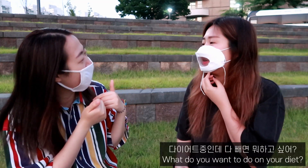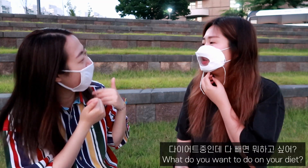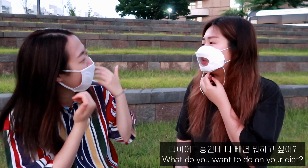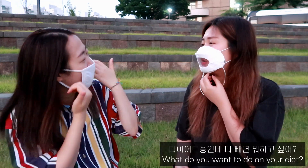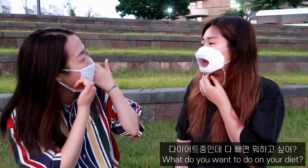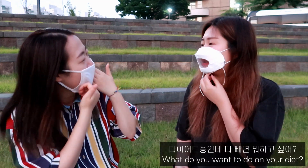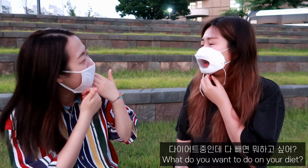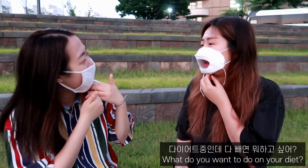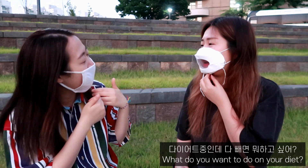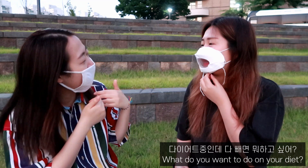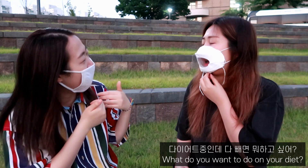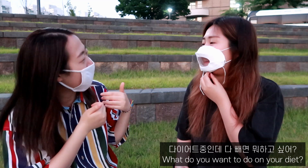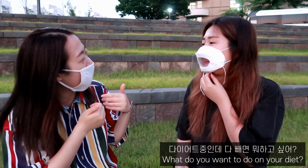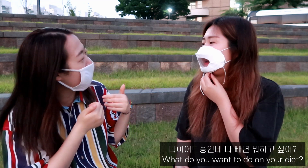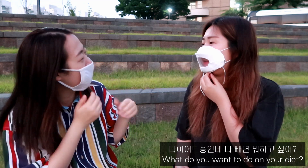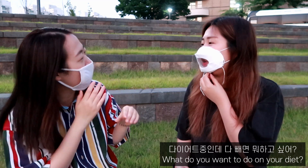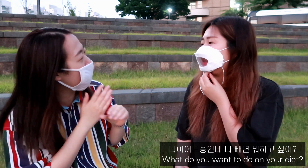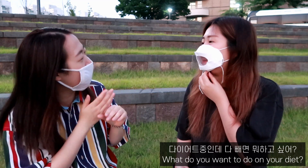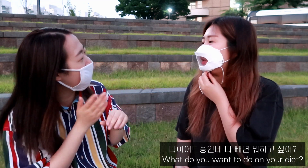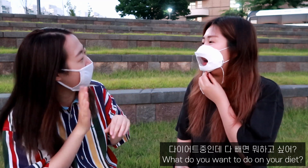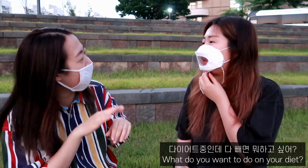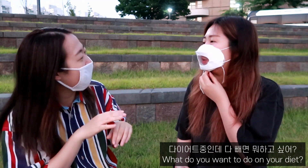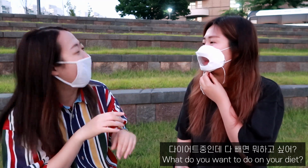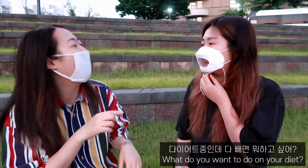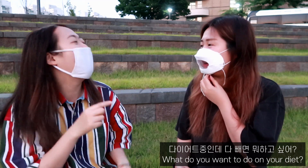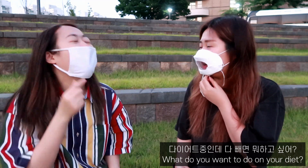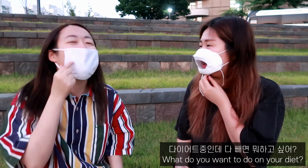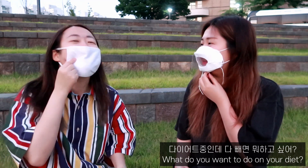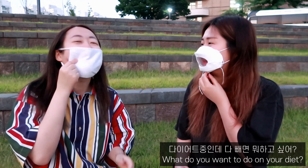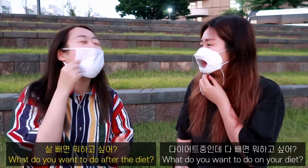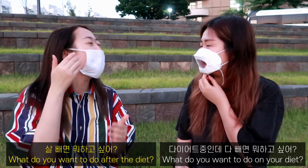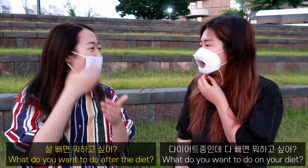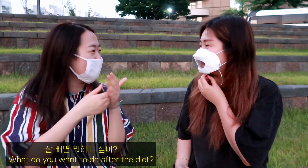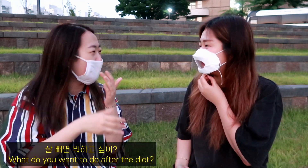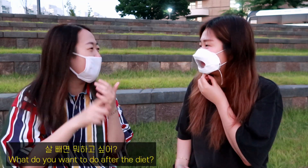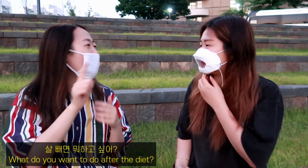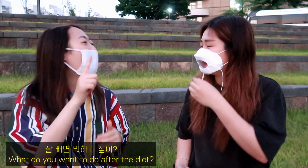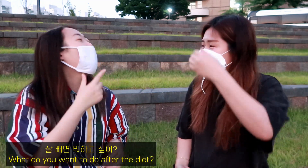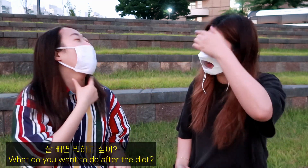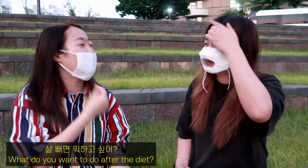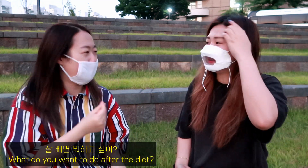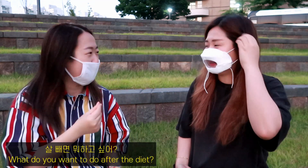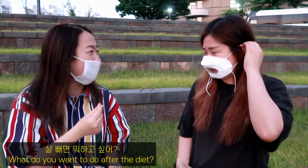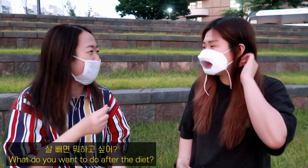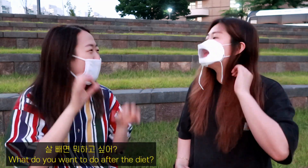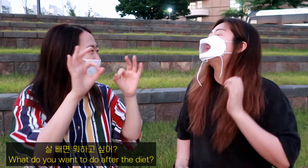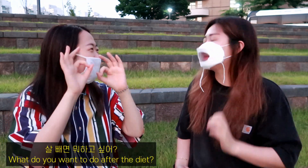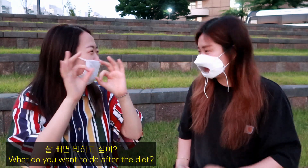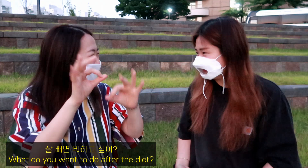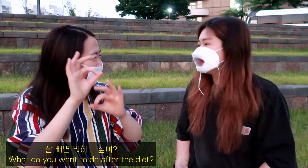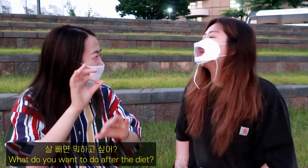다이어트 중인데 다 빼면 뭐 하고 싶어? 아, 다 빼면 뭐 하고 싶어? 이렇게